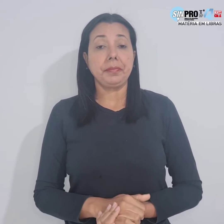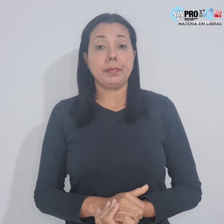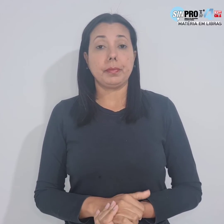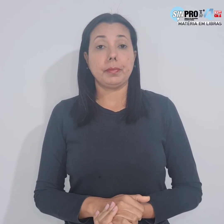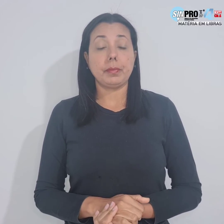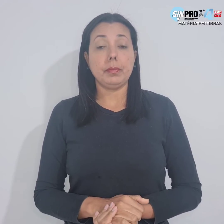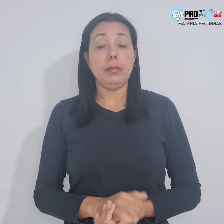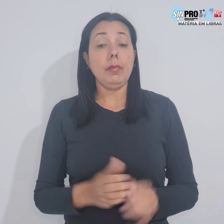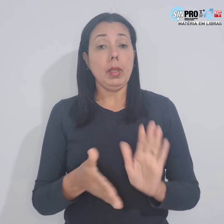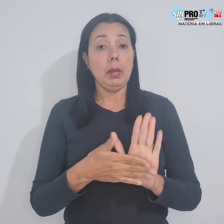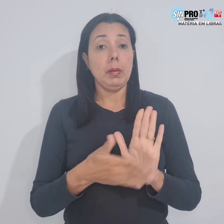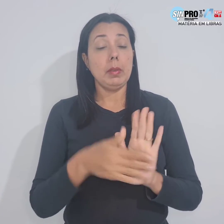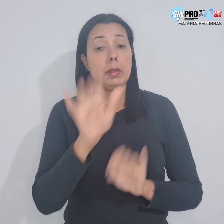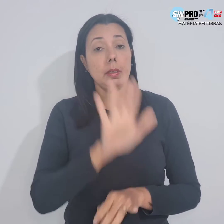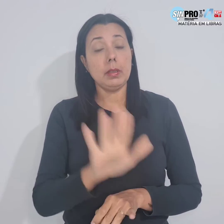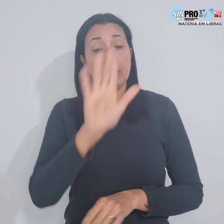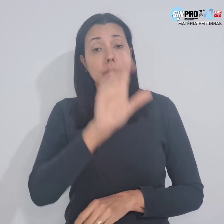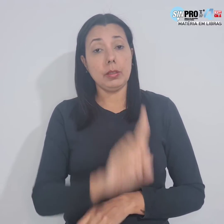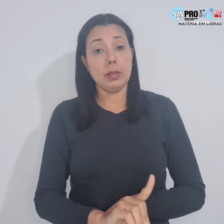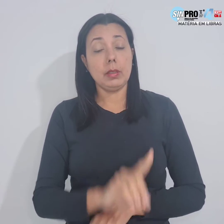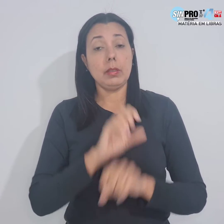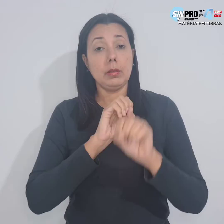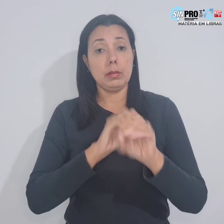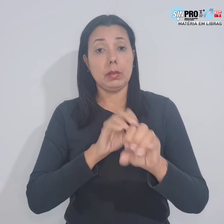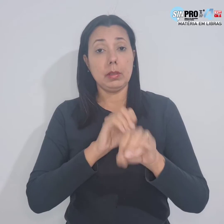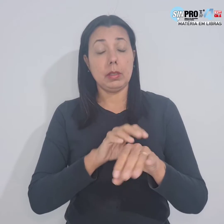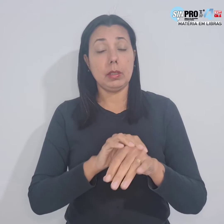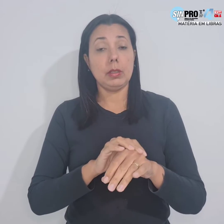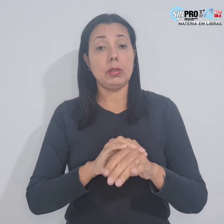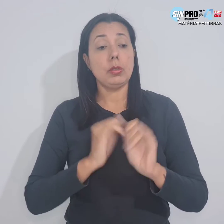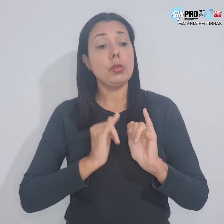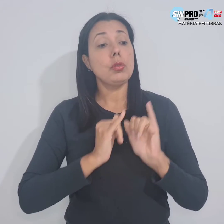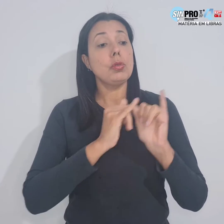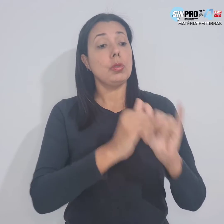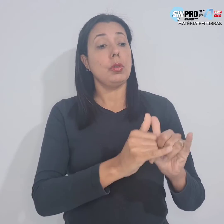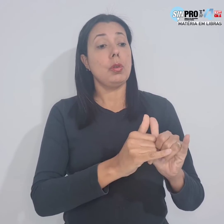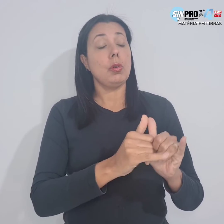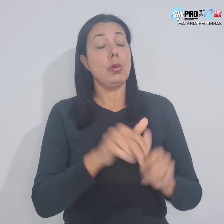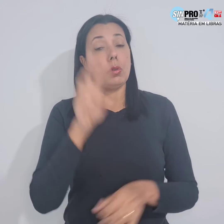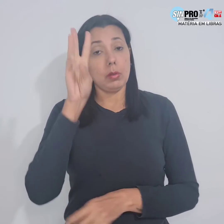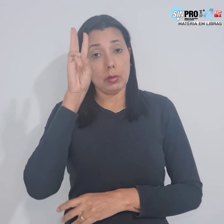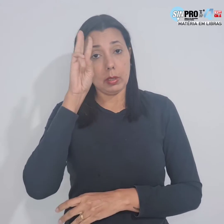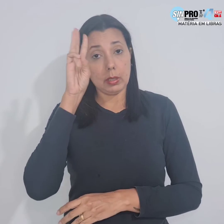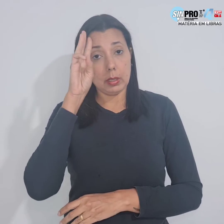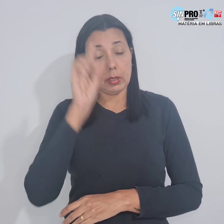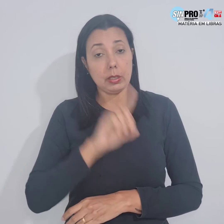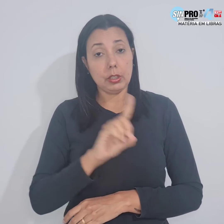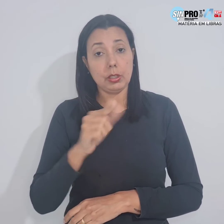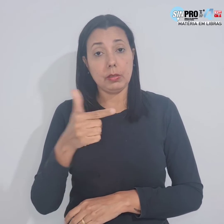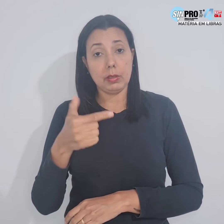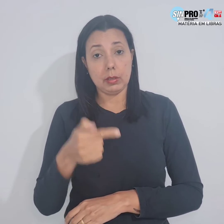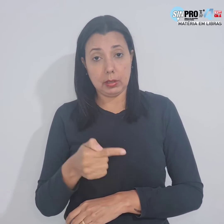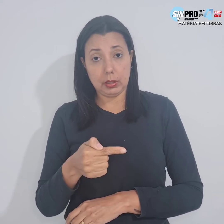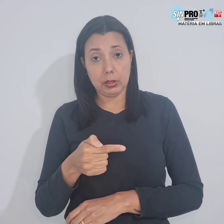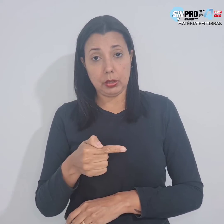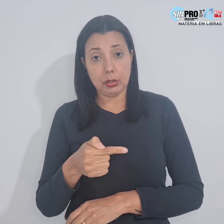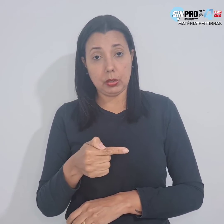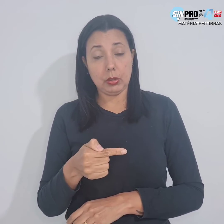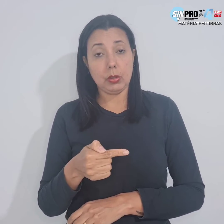A Campanha Nacional pelo Direito à Educação divulgou, nesta terça-feira, 27, uma